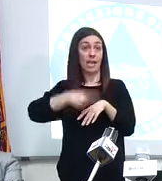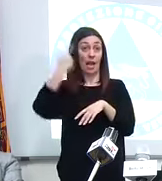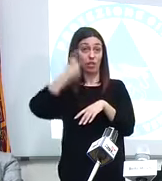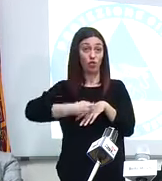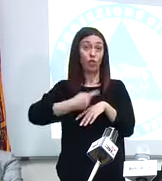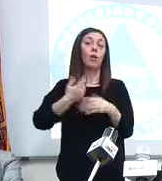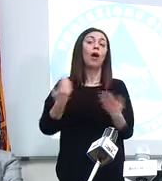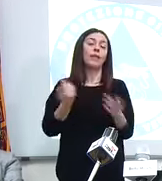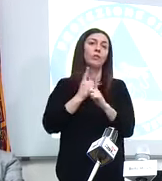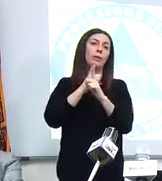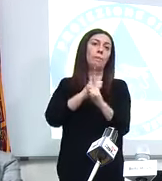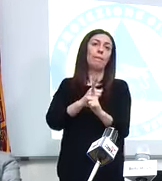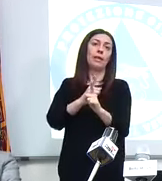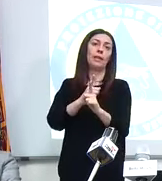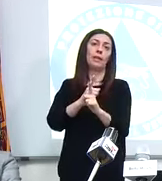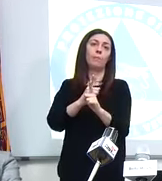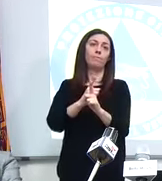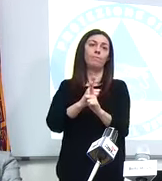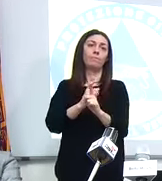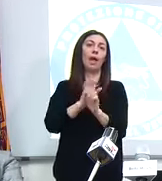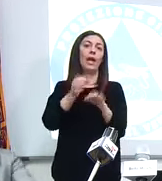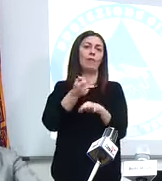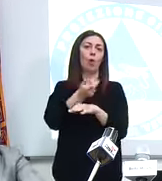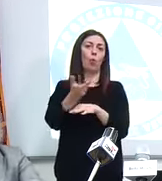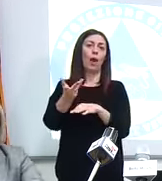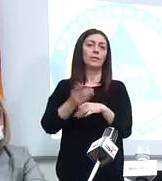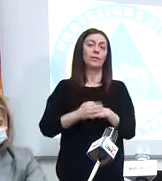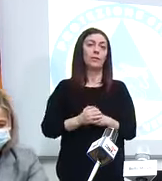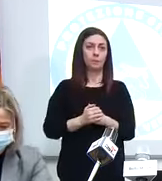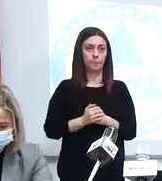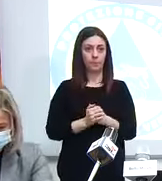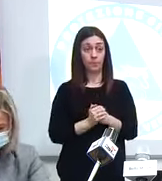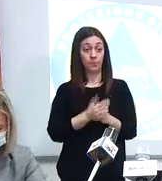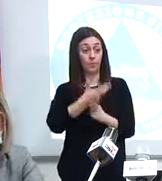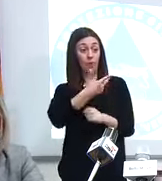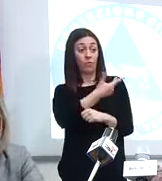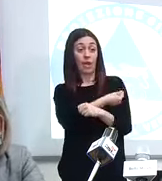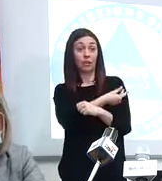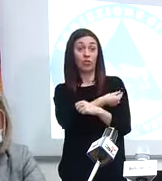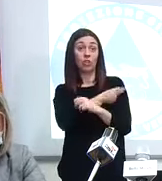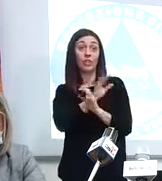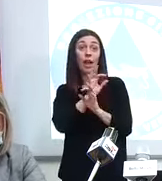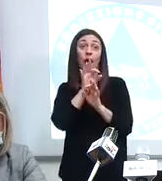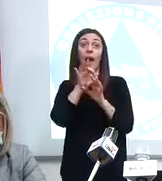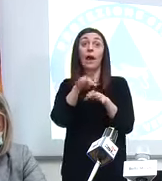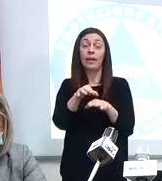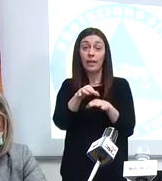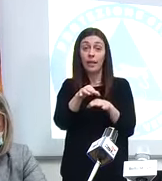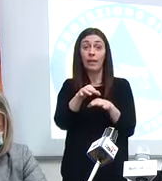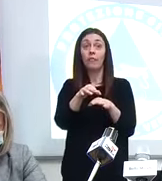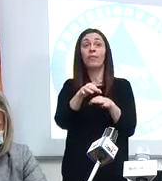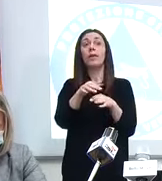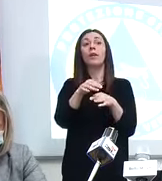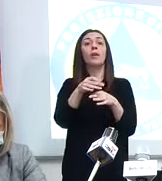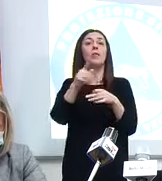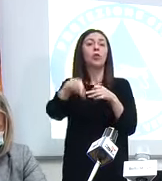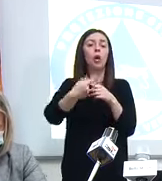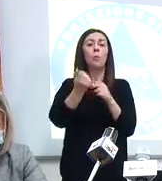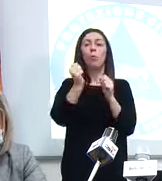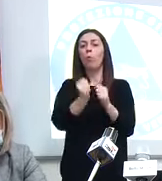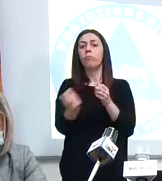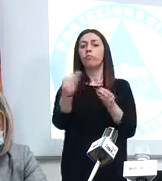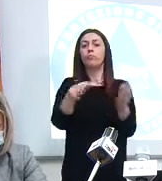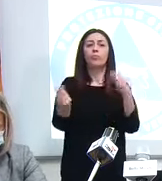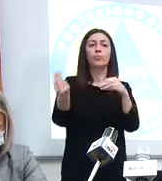che dipende. Poi se avremo i vaccini avremo anche più forze in campo, come diceva l'assessore, i medici di base, le